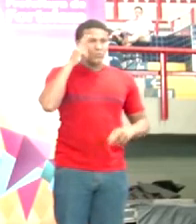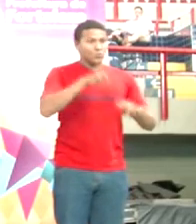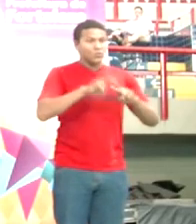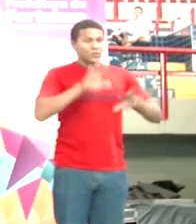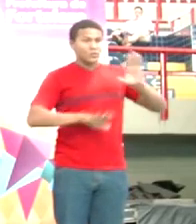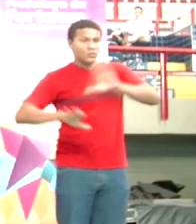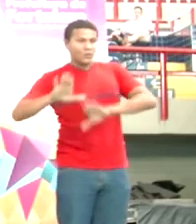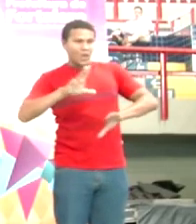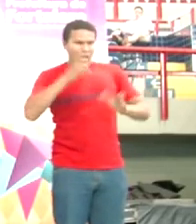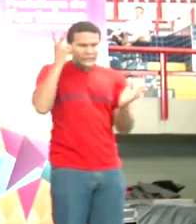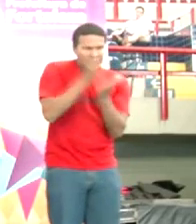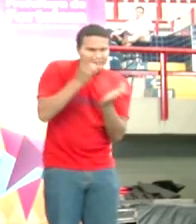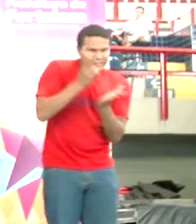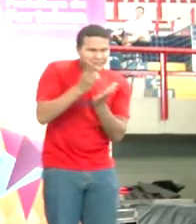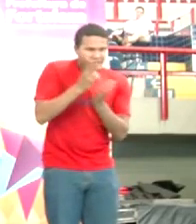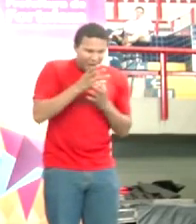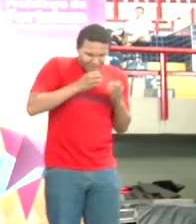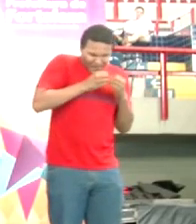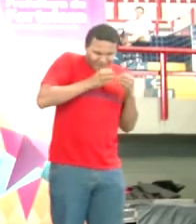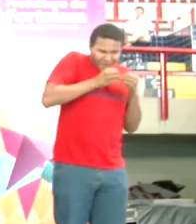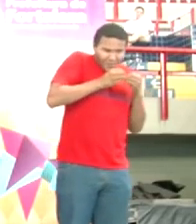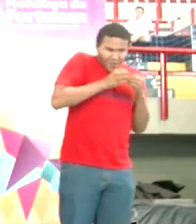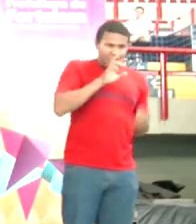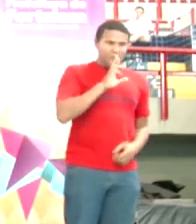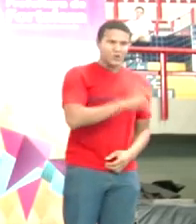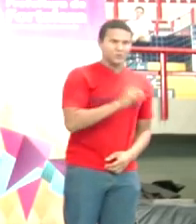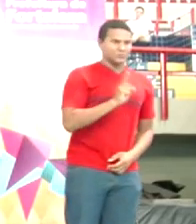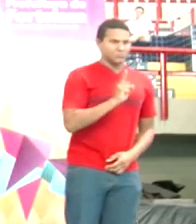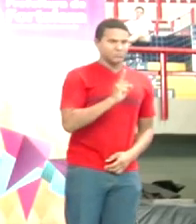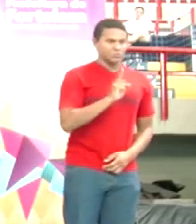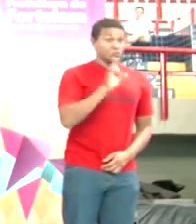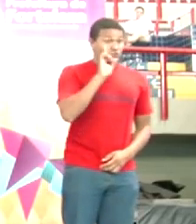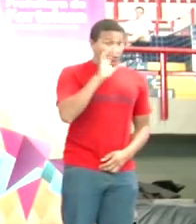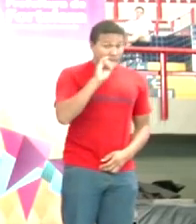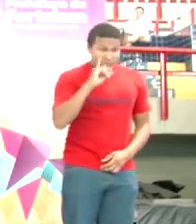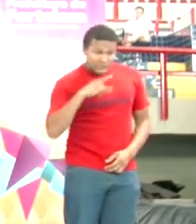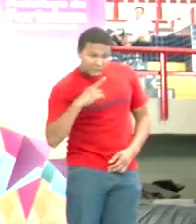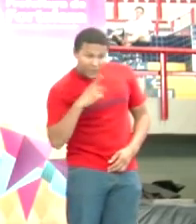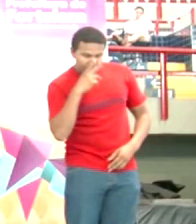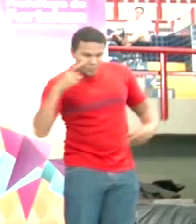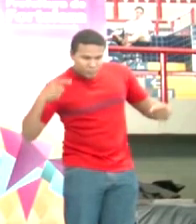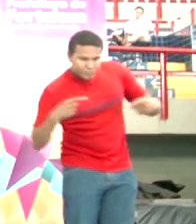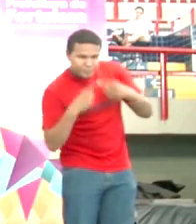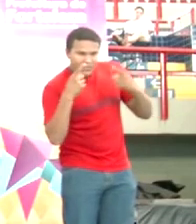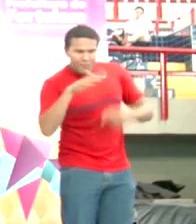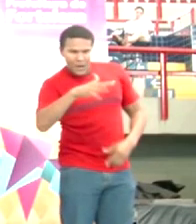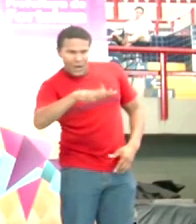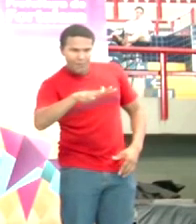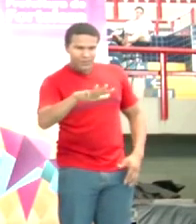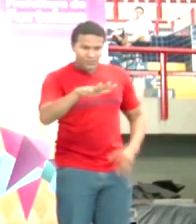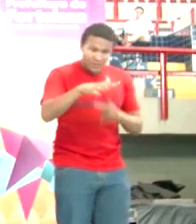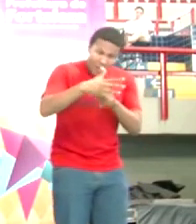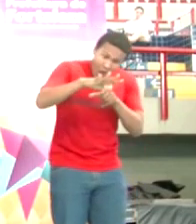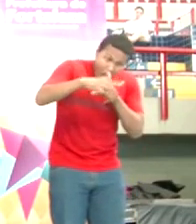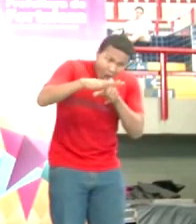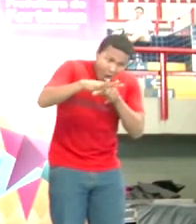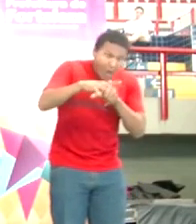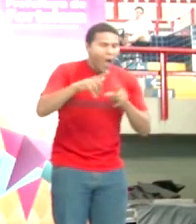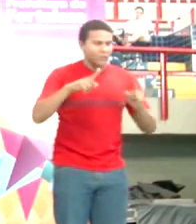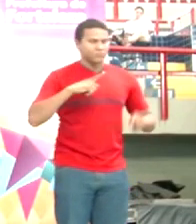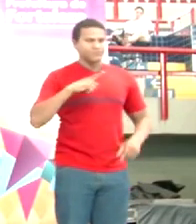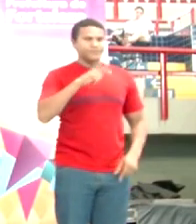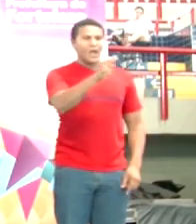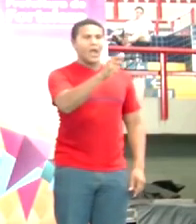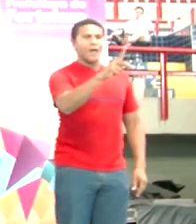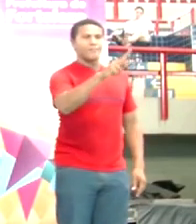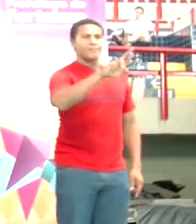é sempre o número mais próximo que é a resposta, só se estiver lá, aproximadamente, tudo bem? Nesse caso,